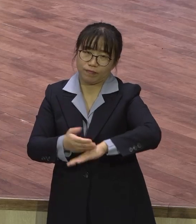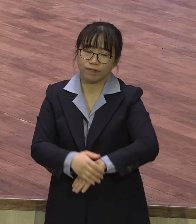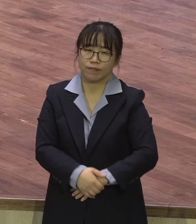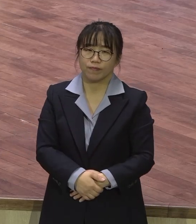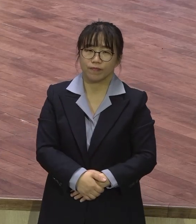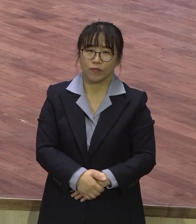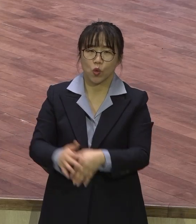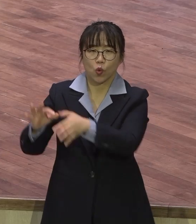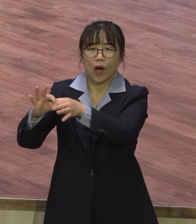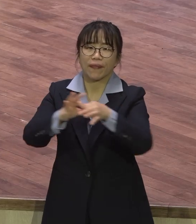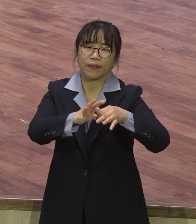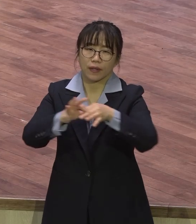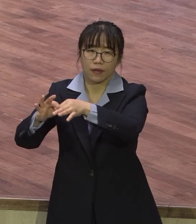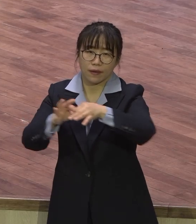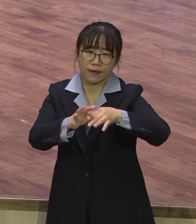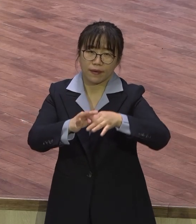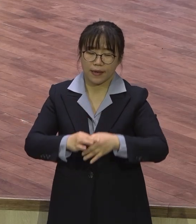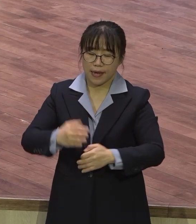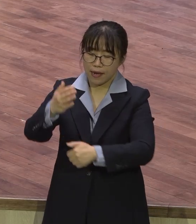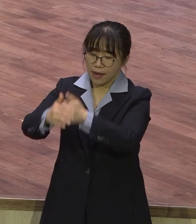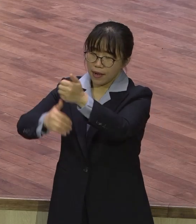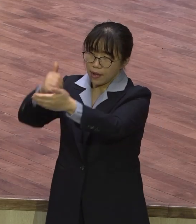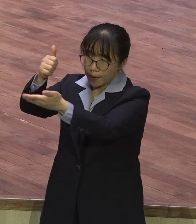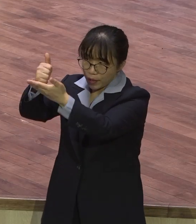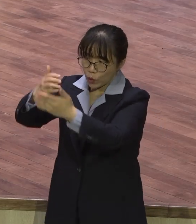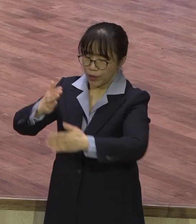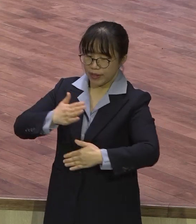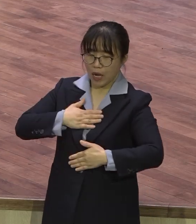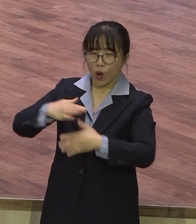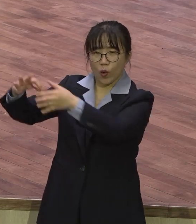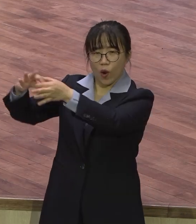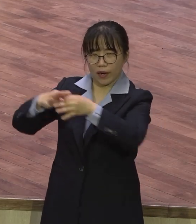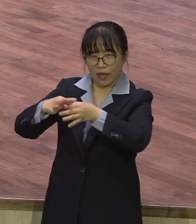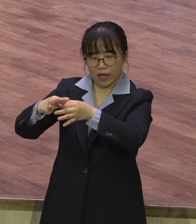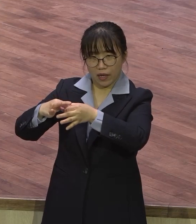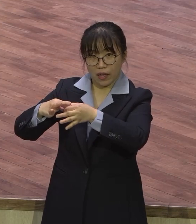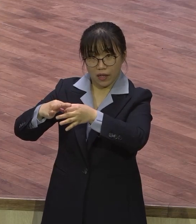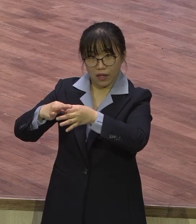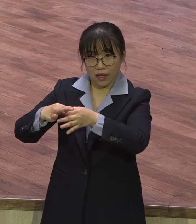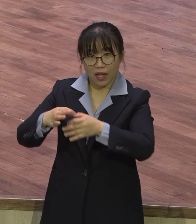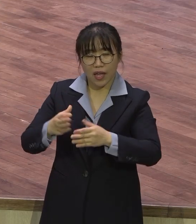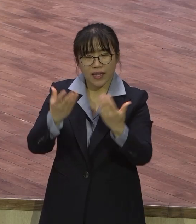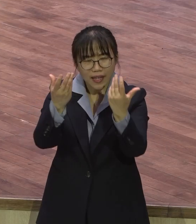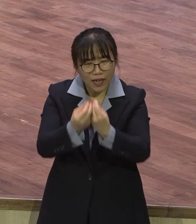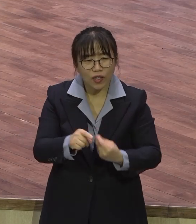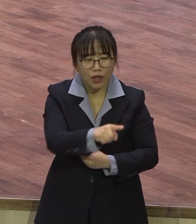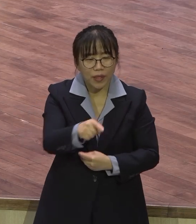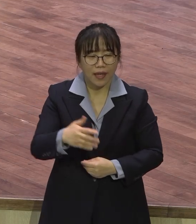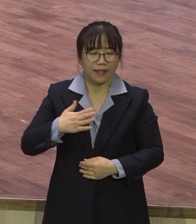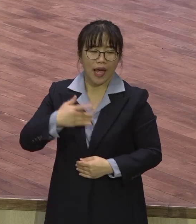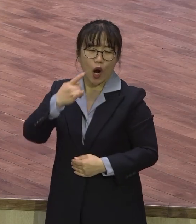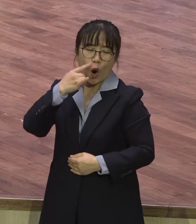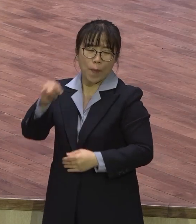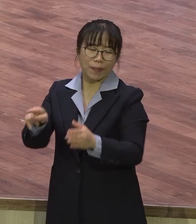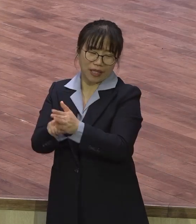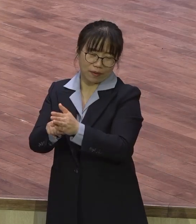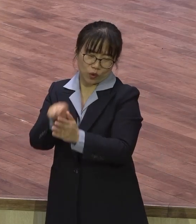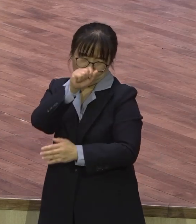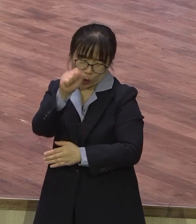관계입니다 관계 하나님과 나와의 관계 우리 어머니가 신앙이 좋았어 우리 어머니 기도 많이 때문에 나는 그냥